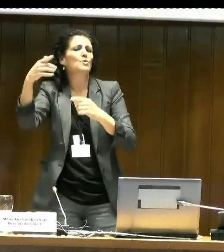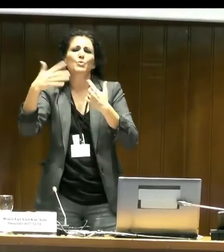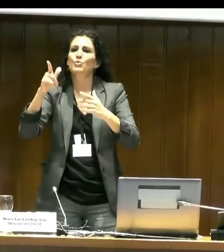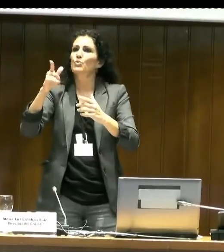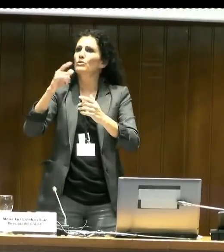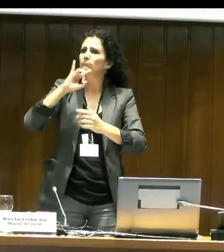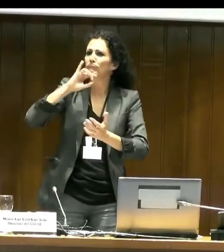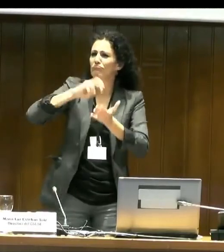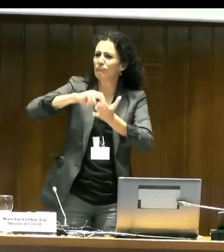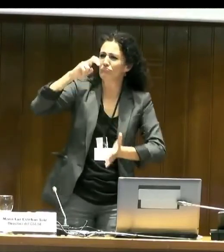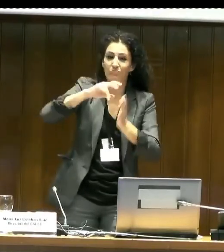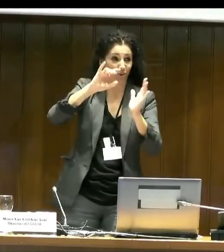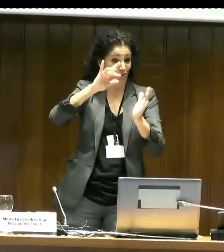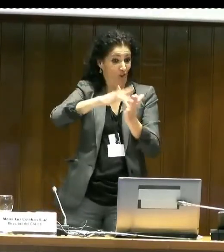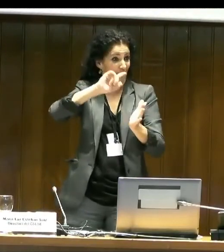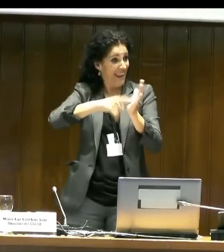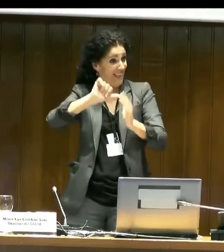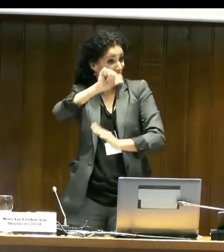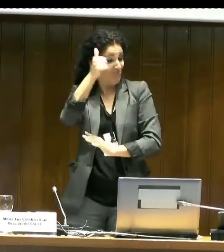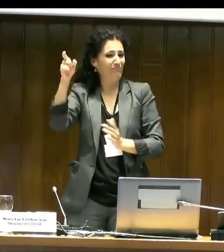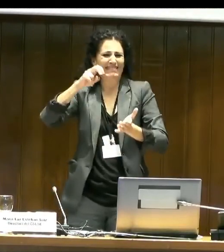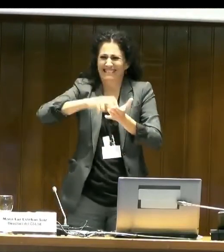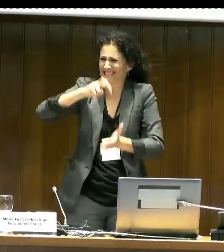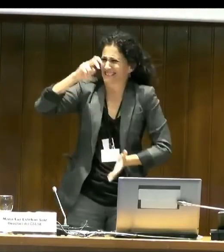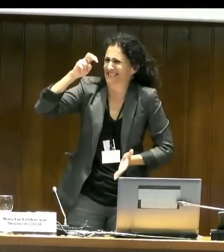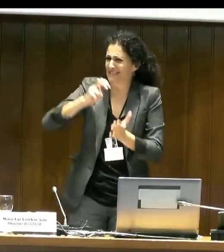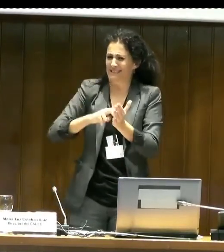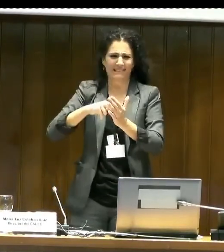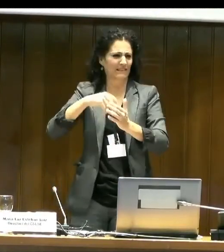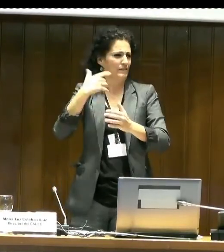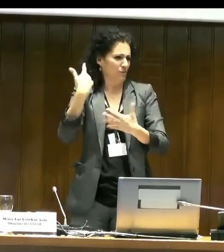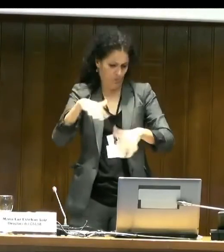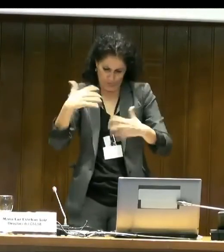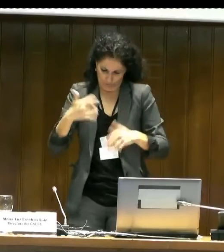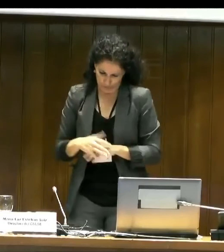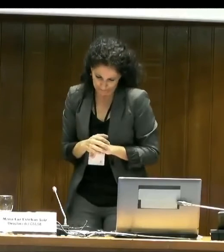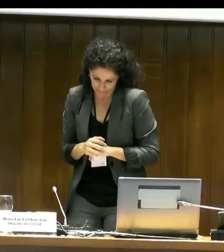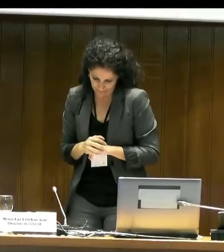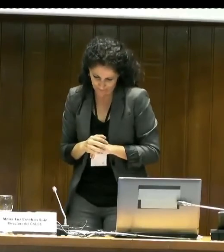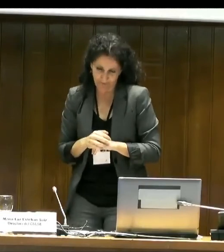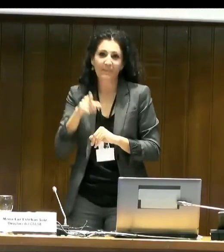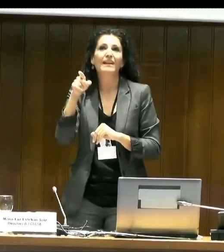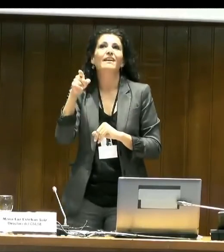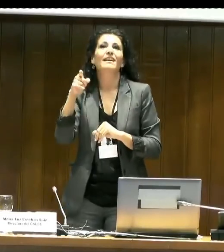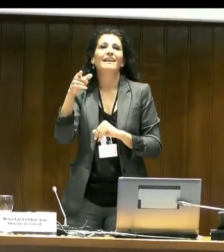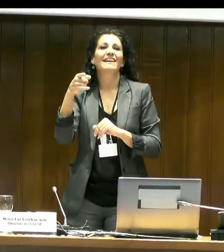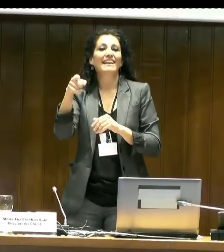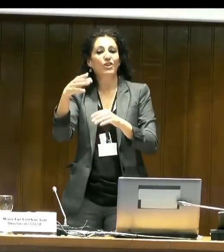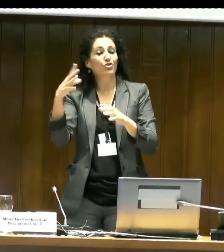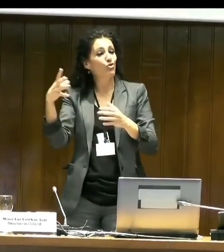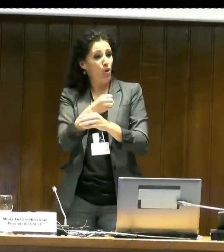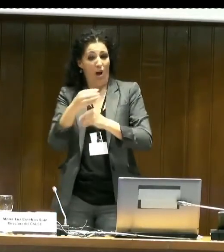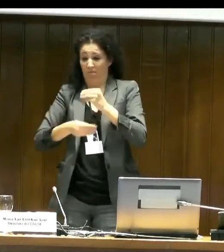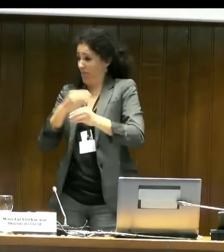Y antes, durante y después de todo el trabajo y desarrollo de la ley, celebró con entusiasmo junto a nosotros